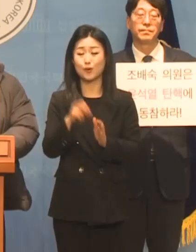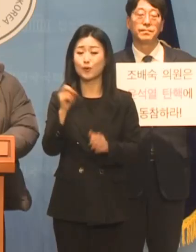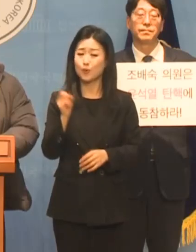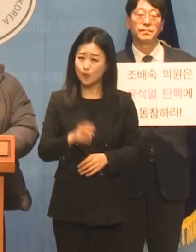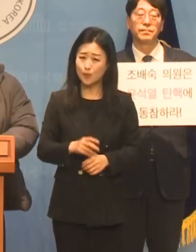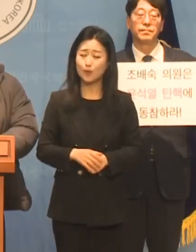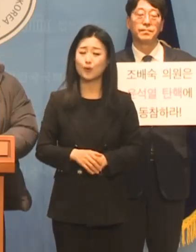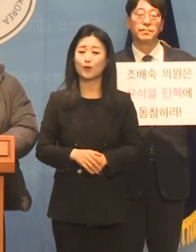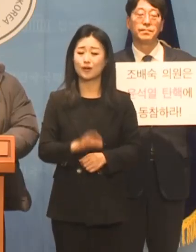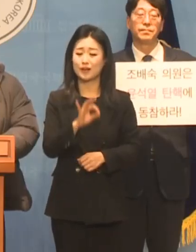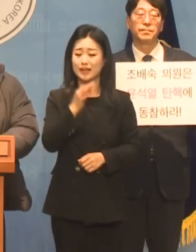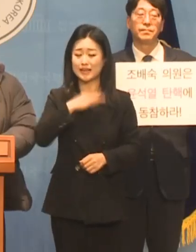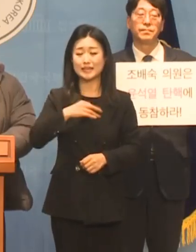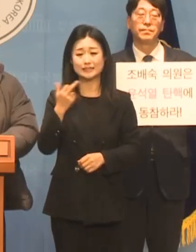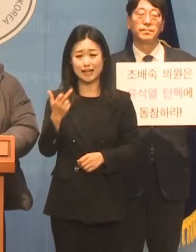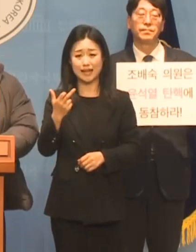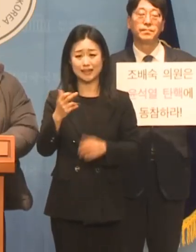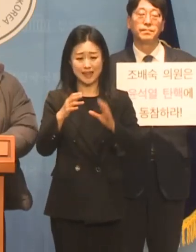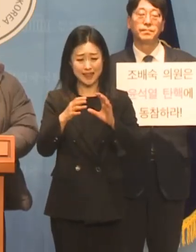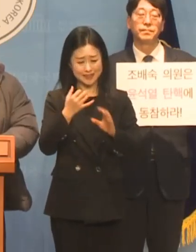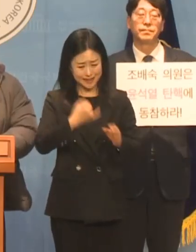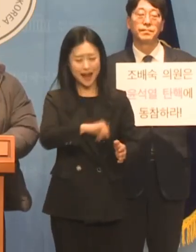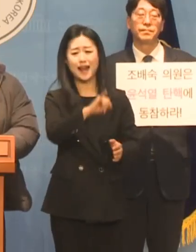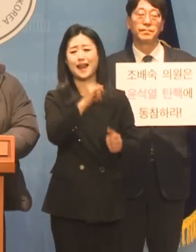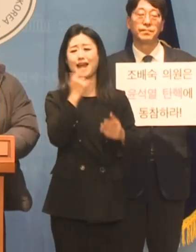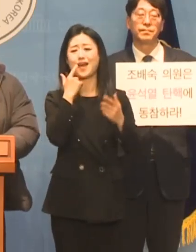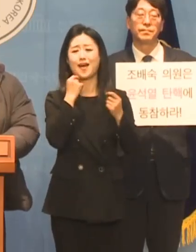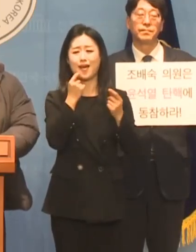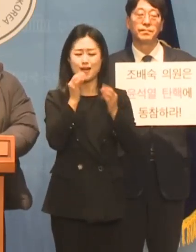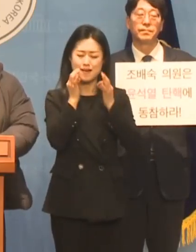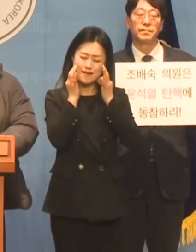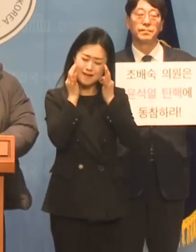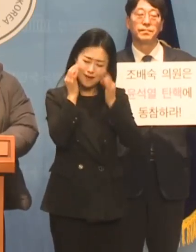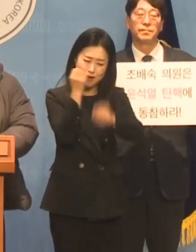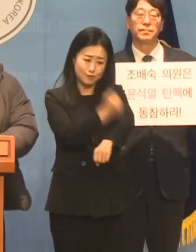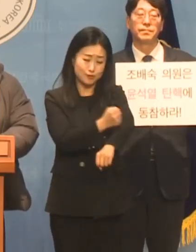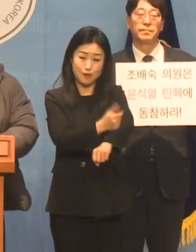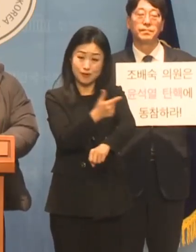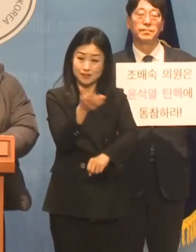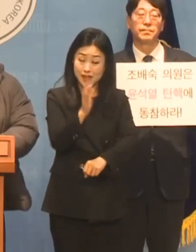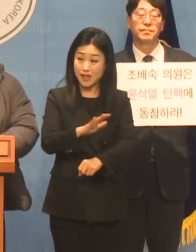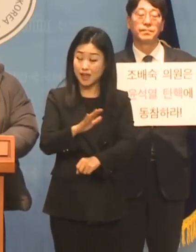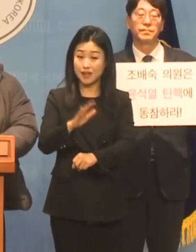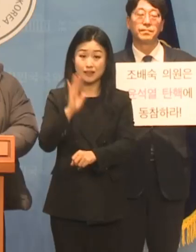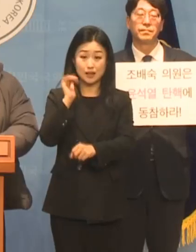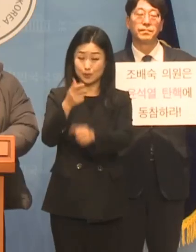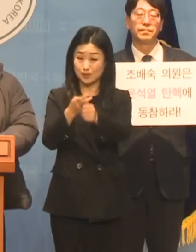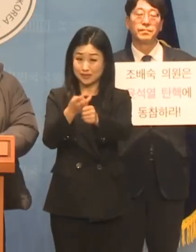뭐 익산 딸로서 그 노력을 해왔는데, 이번 그 탄핵 열차